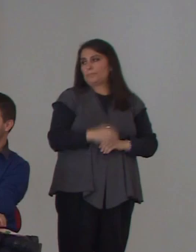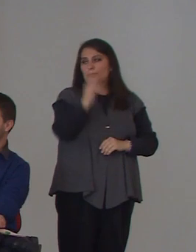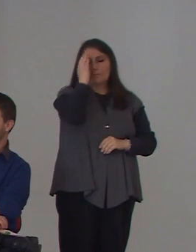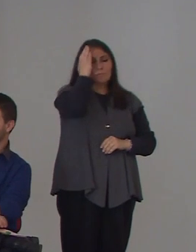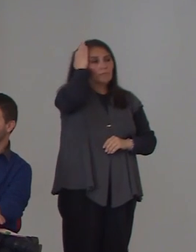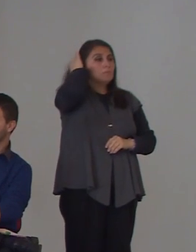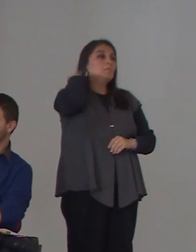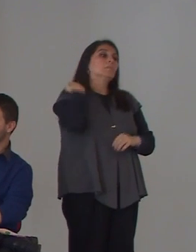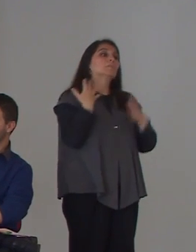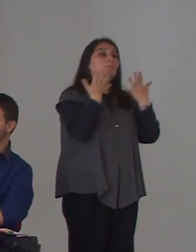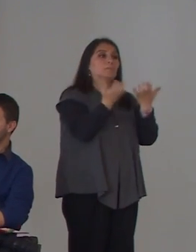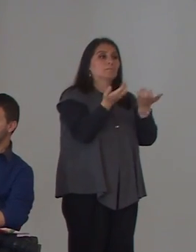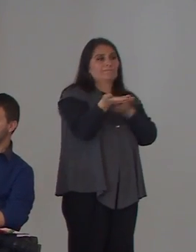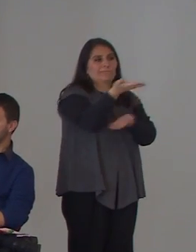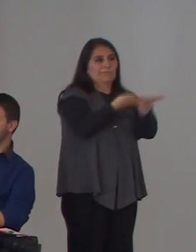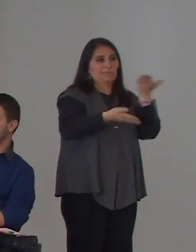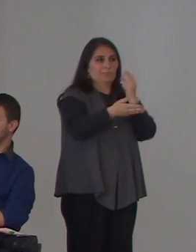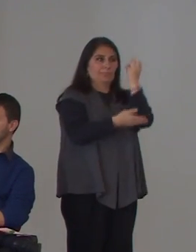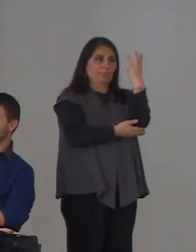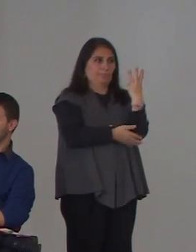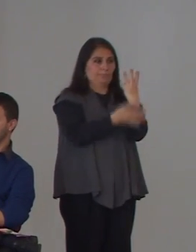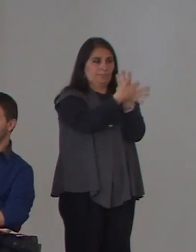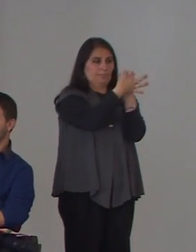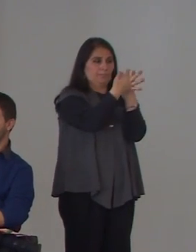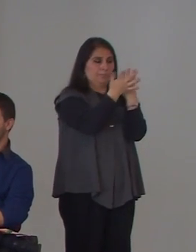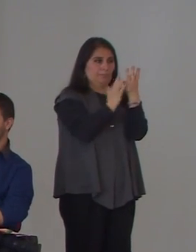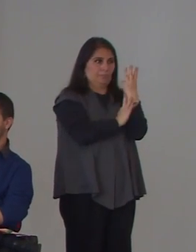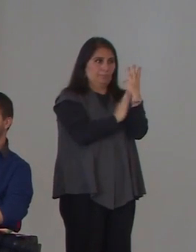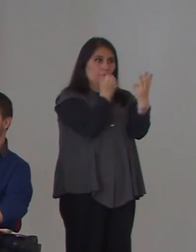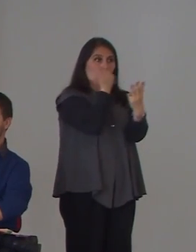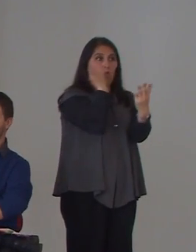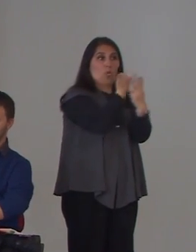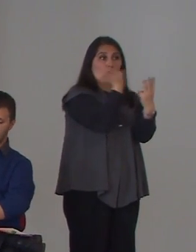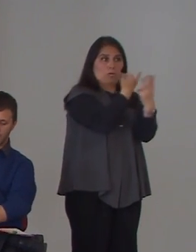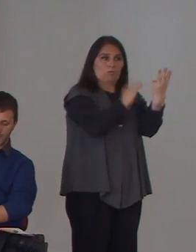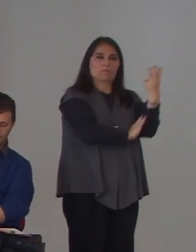tres cosas concretas que estamos haciendo hace un par de años.